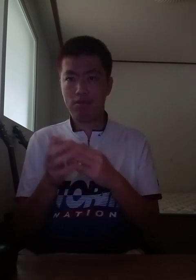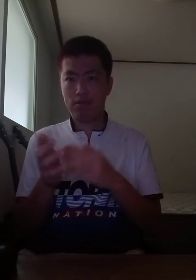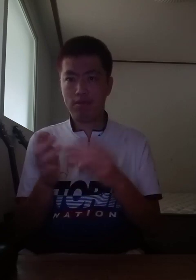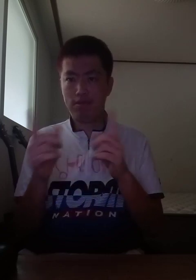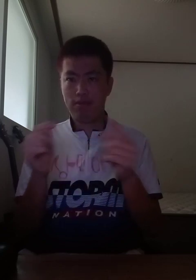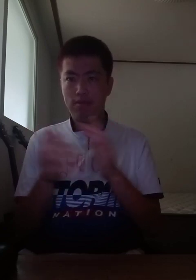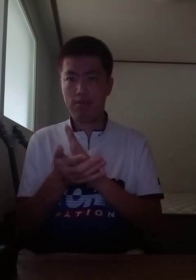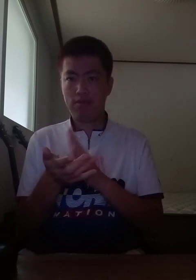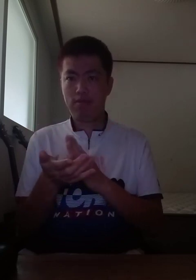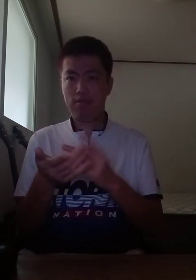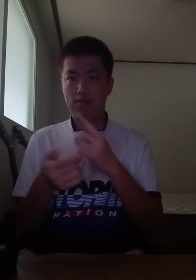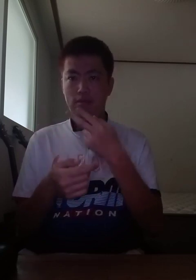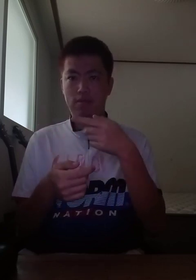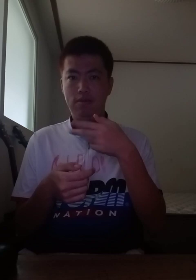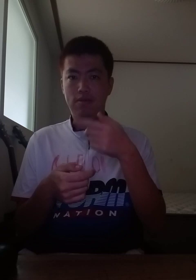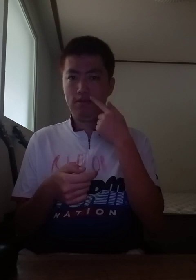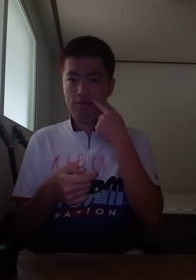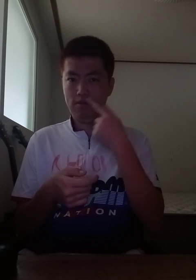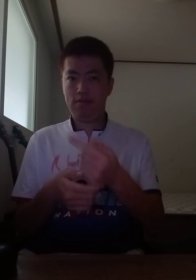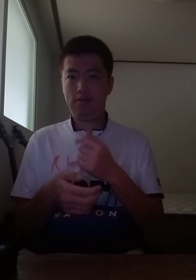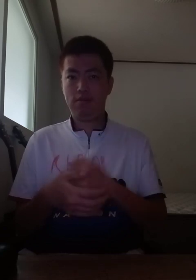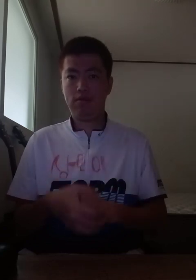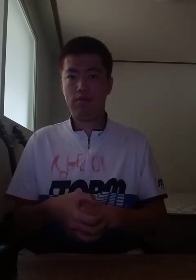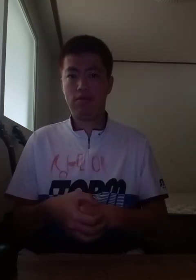겁니다. 밀착 카메라 이희경입니다.